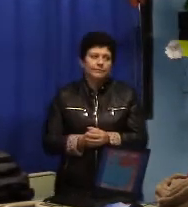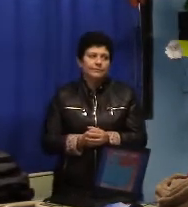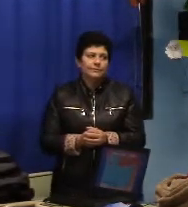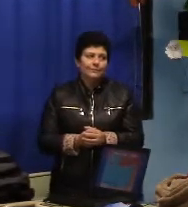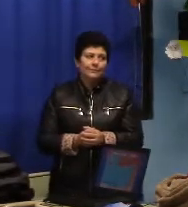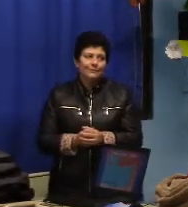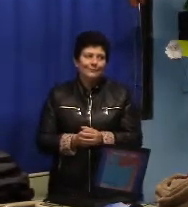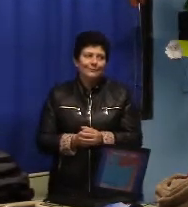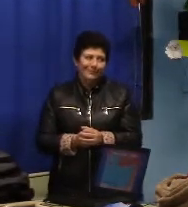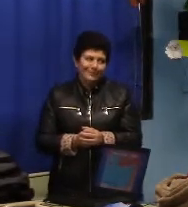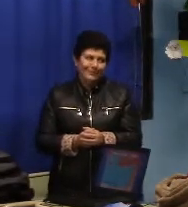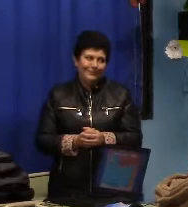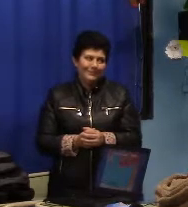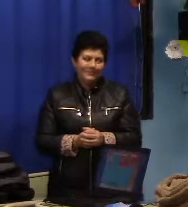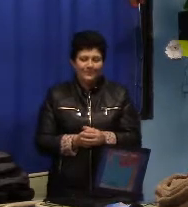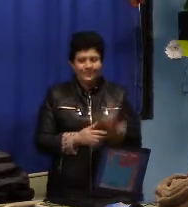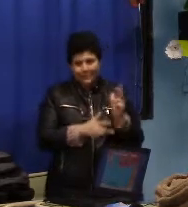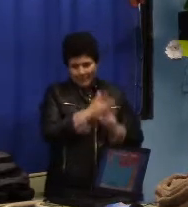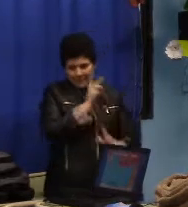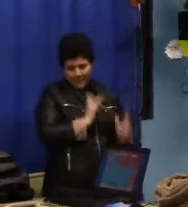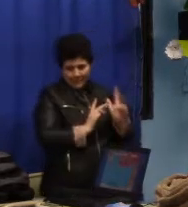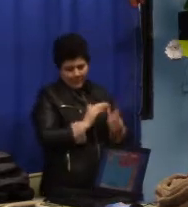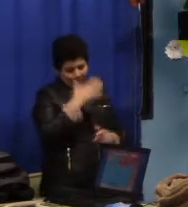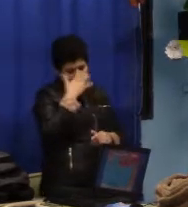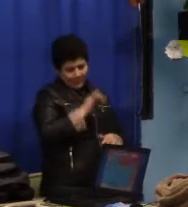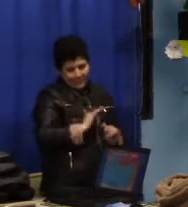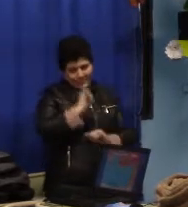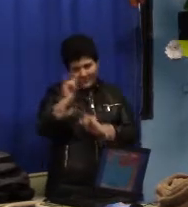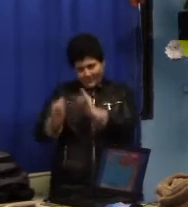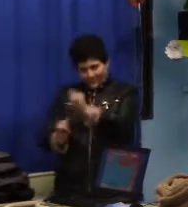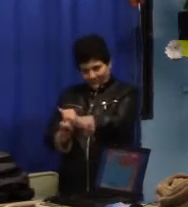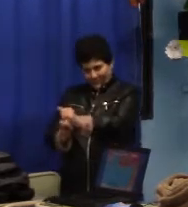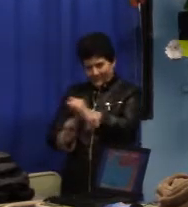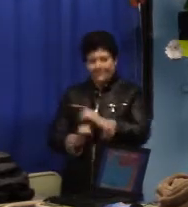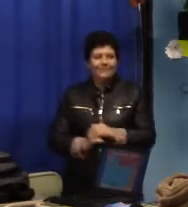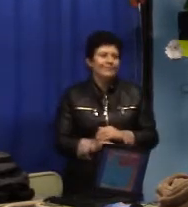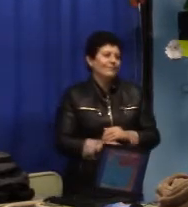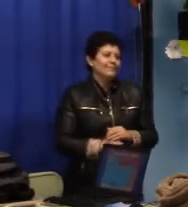te lo explico a usted para que usted pueda entender. Yo lo que quiero buscar es esto.